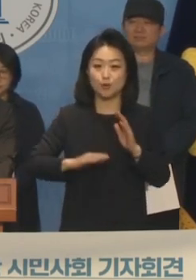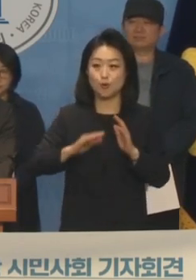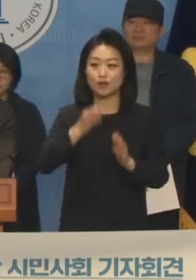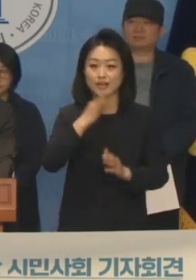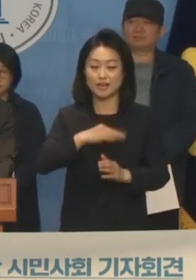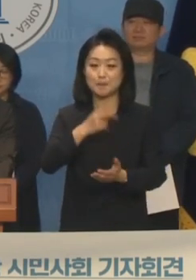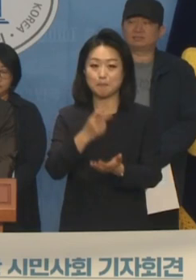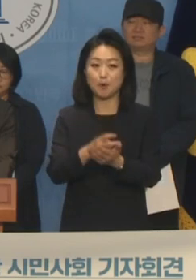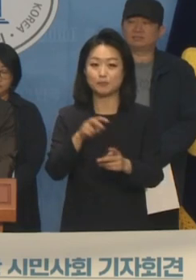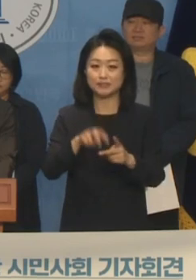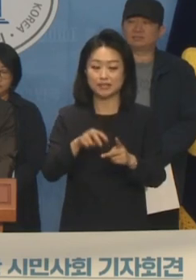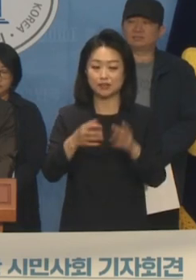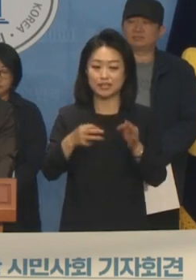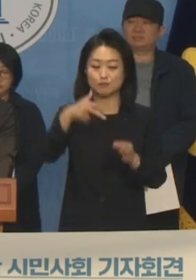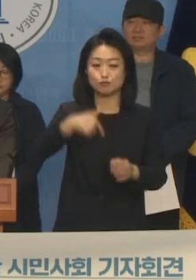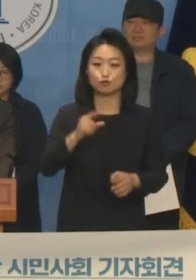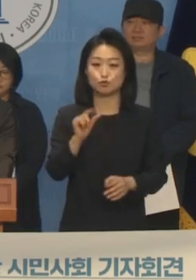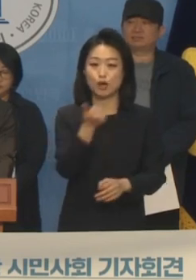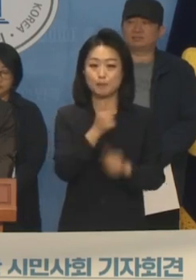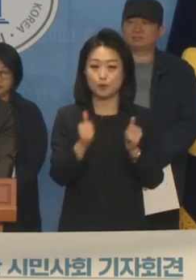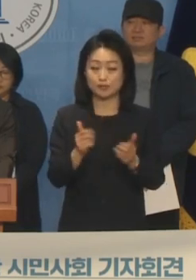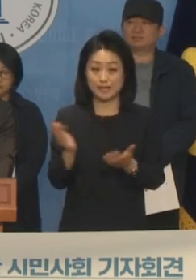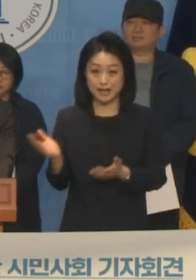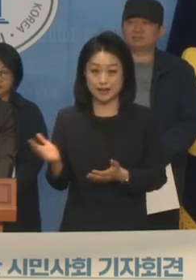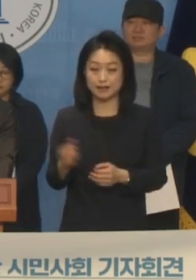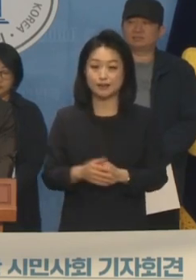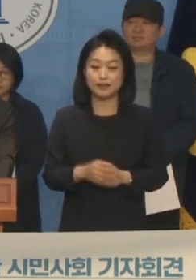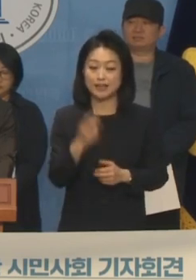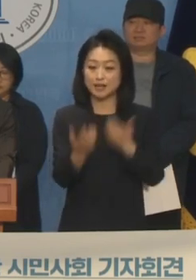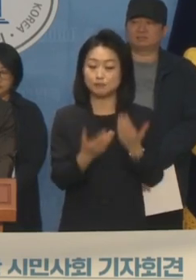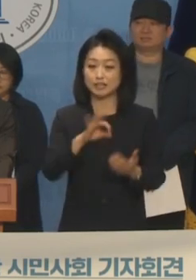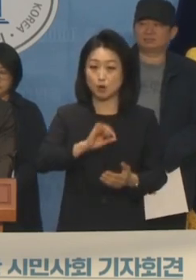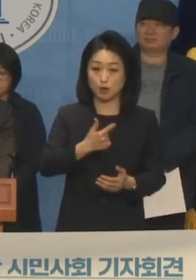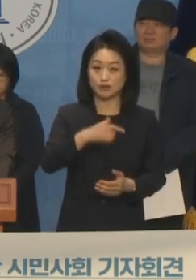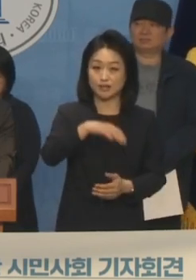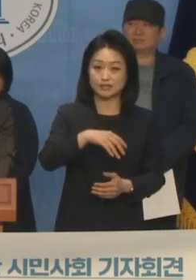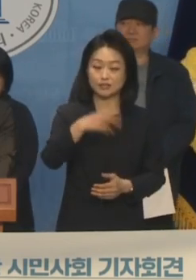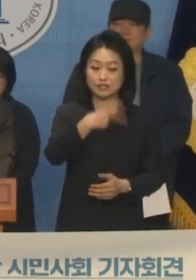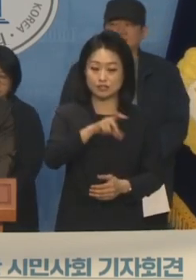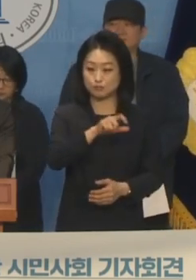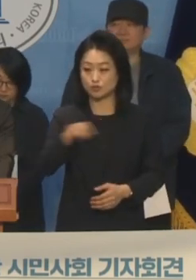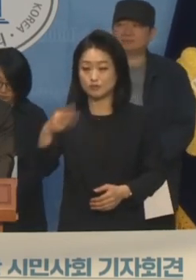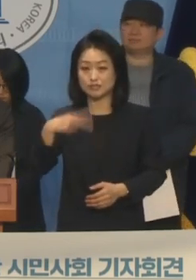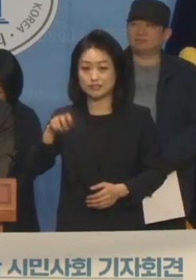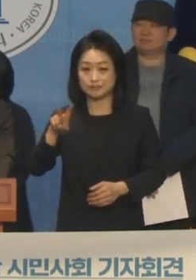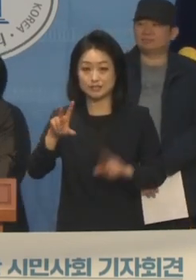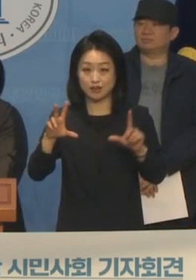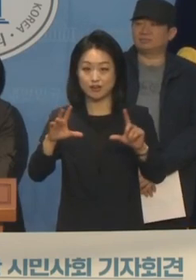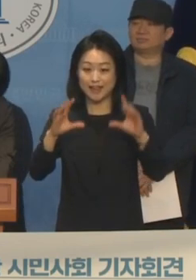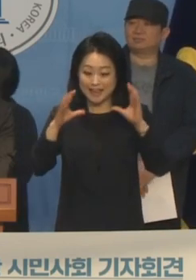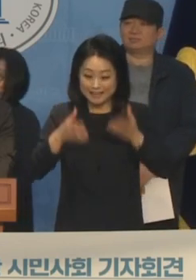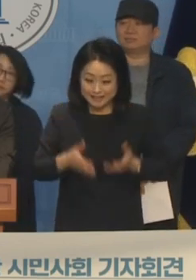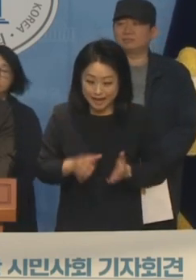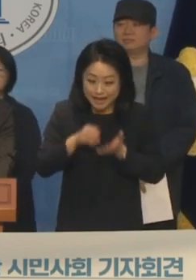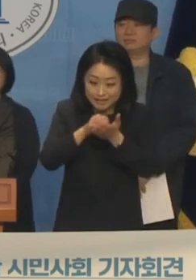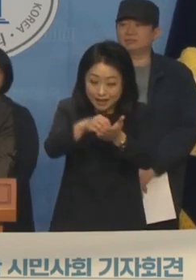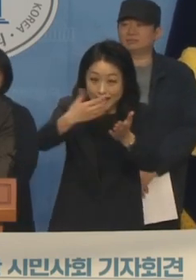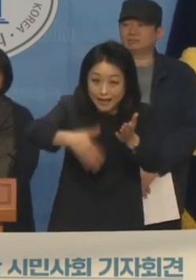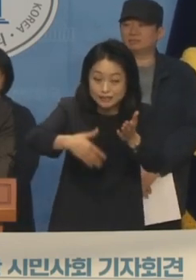변호사입니다. 지난 6월 감사원은 2015년부터 2022년까지 출생신고되지 않은 아동이 6천여